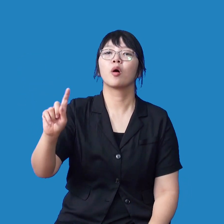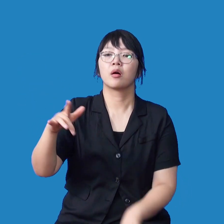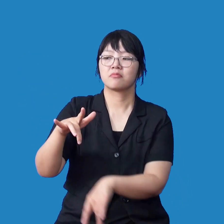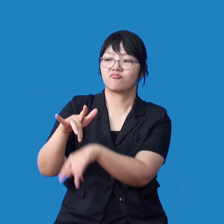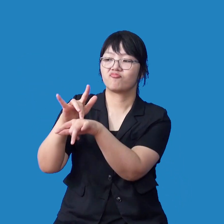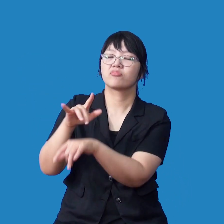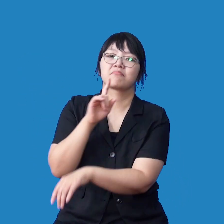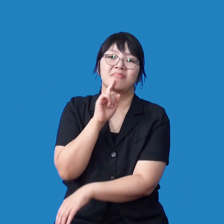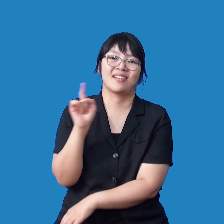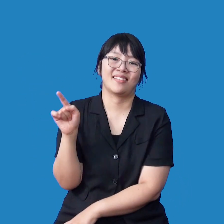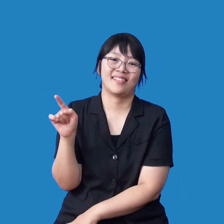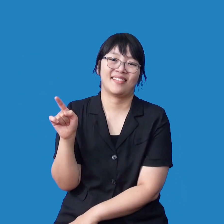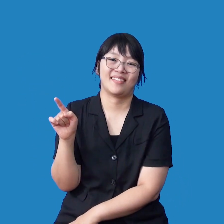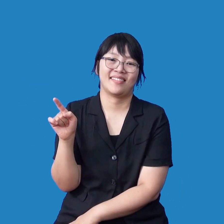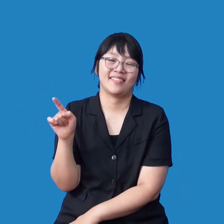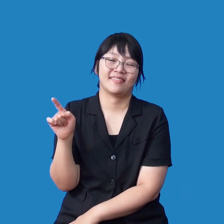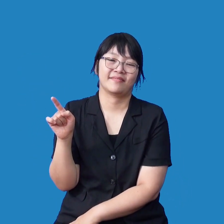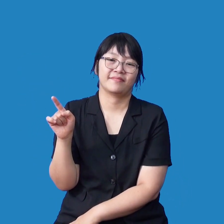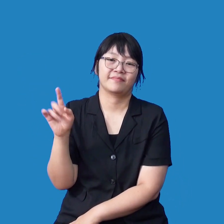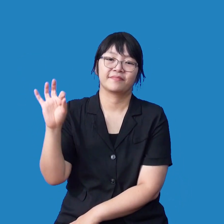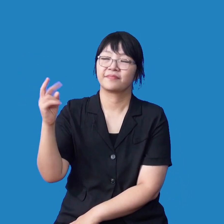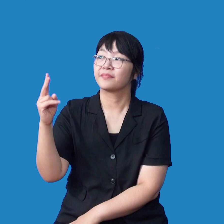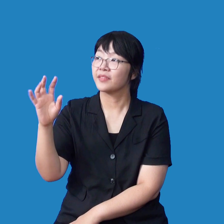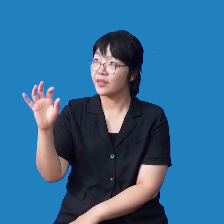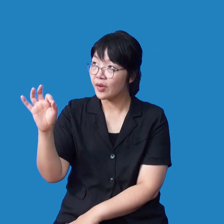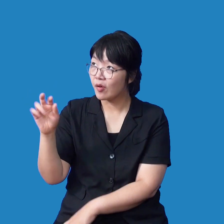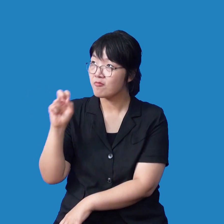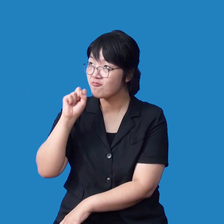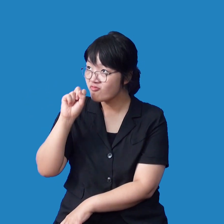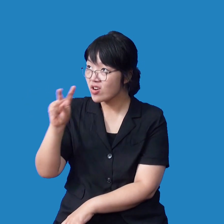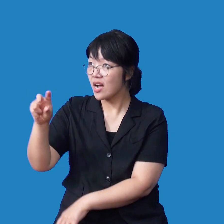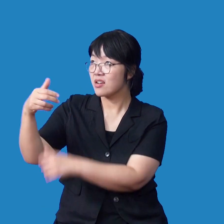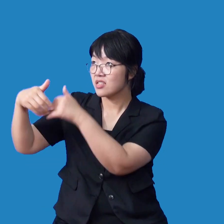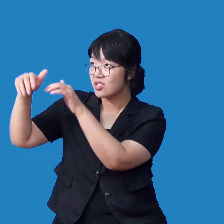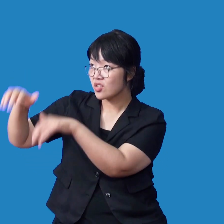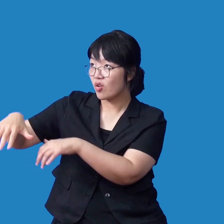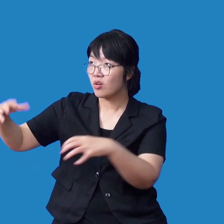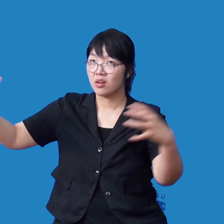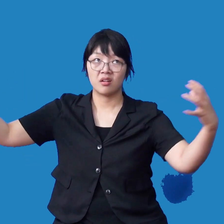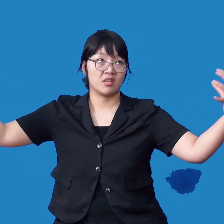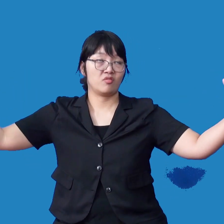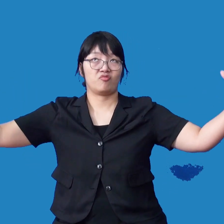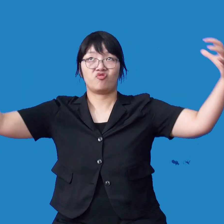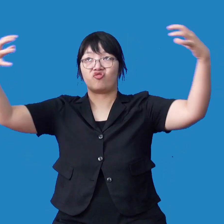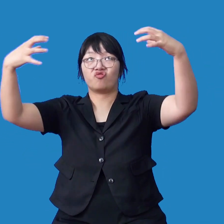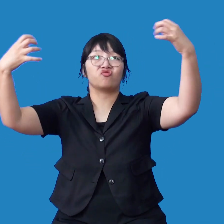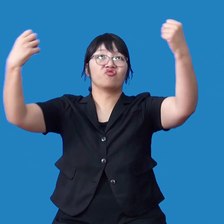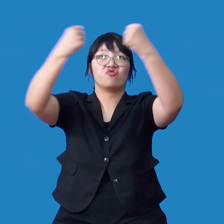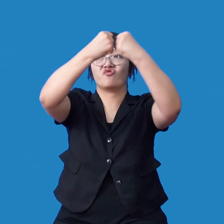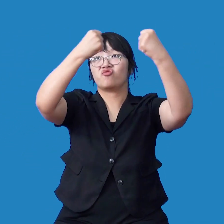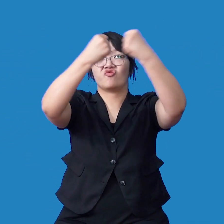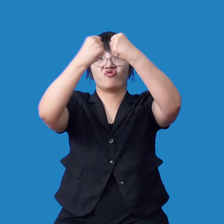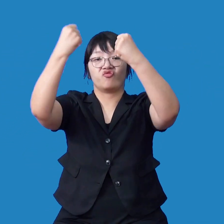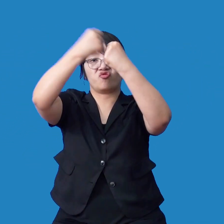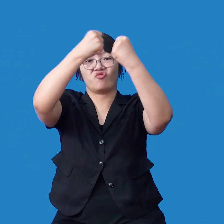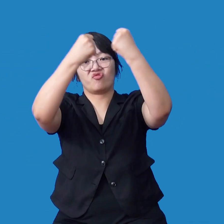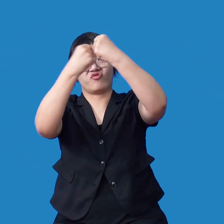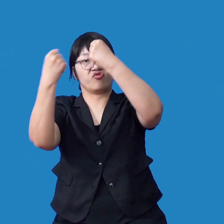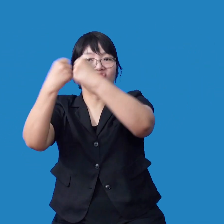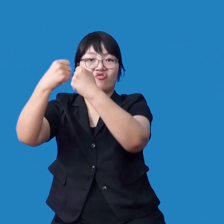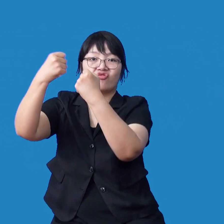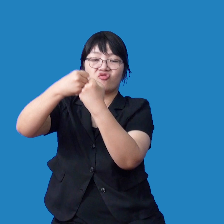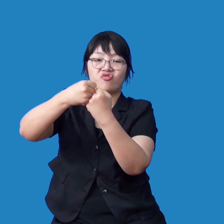마귀를 말하는 것입니다. 사탄의 상징입니다. 용과 그의 사자들이 저 하늘에서 싸우고 있었다고.